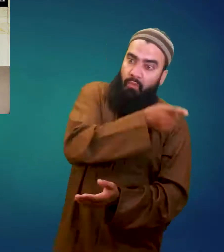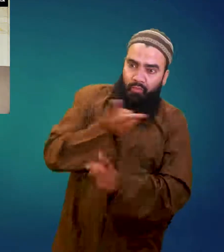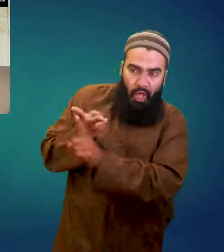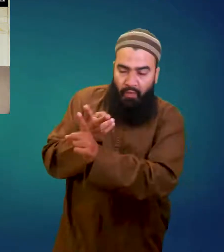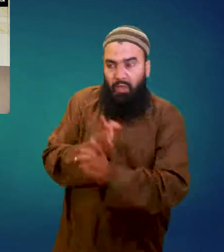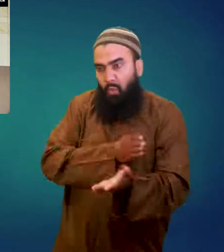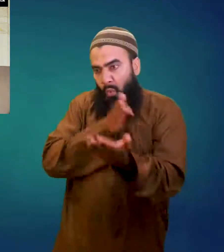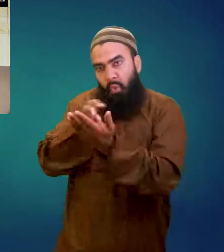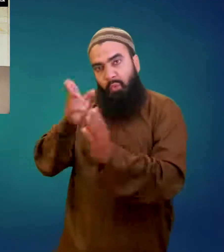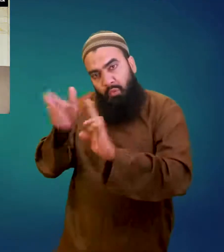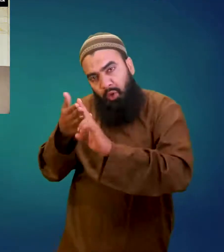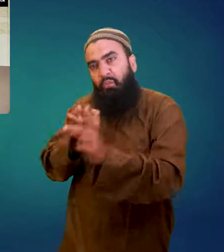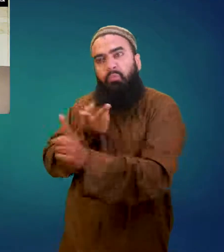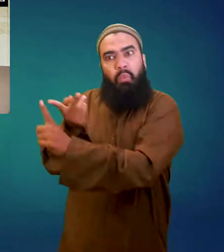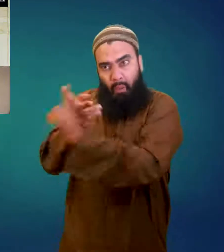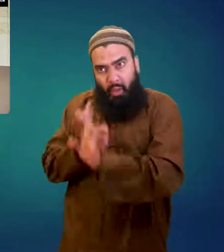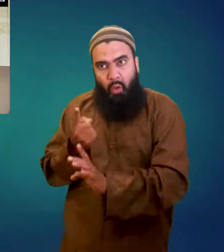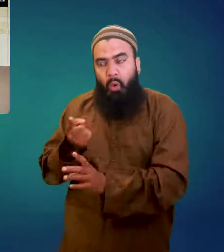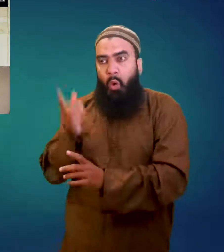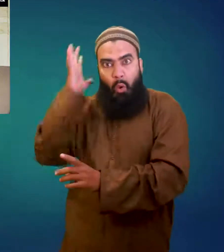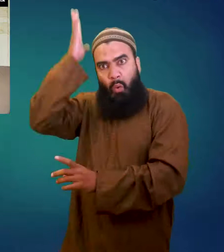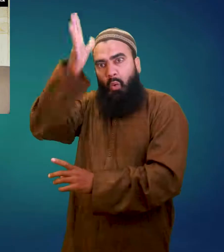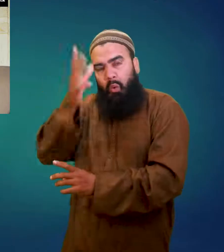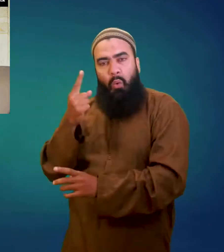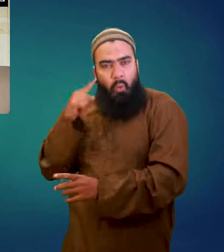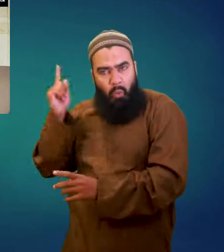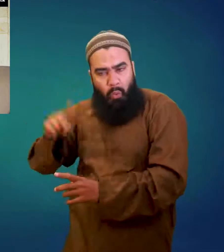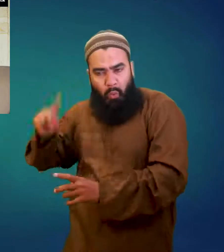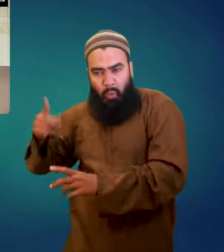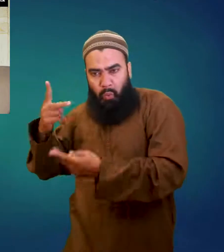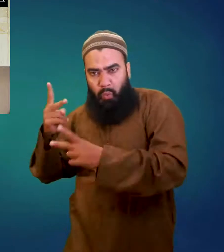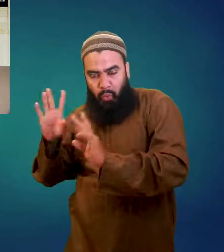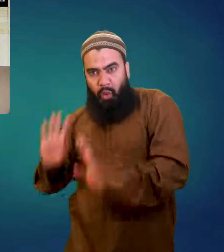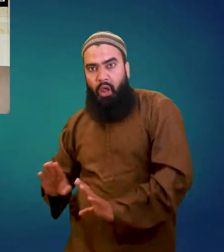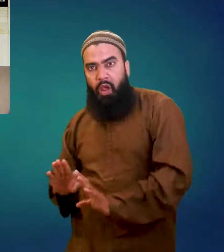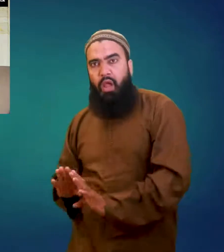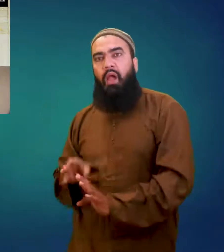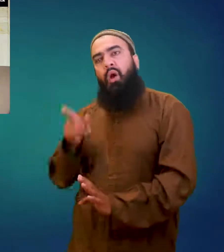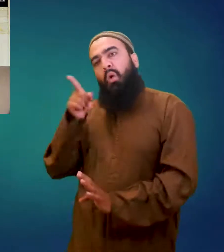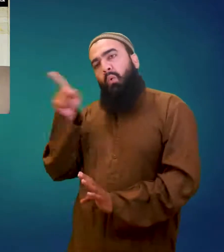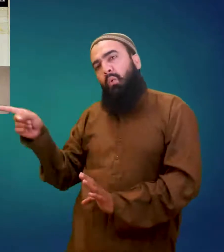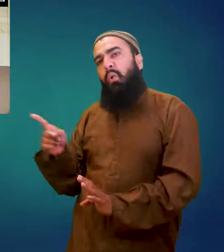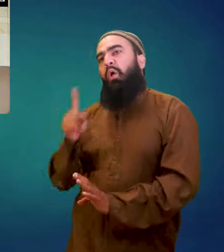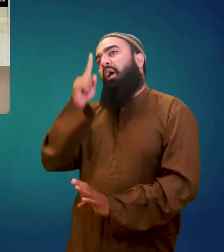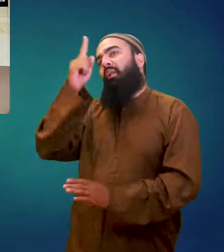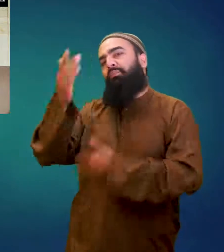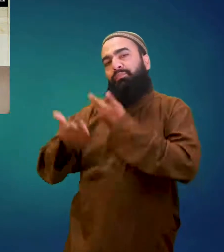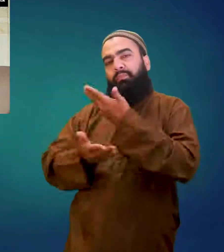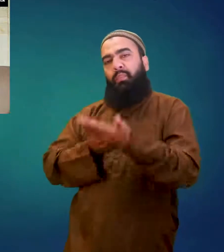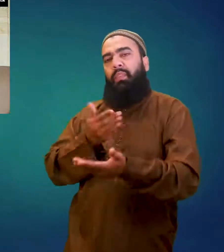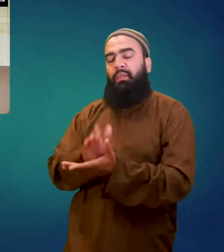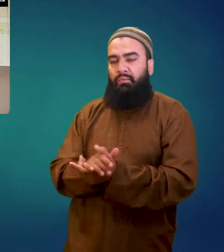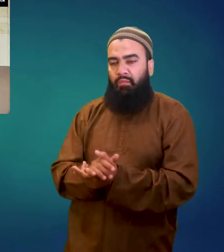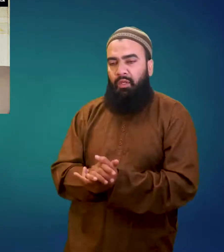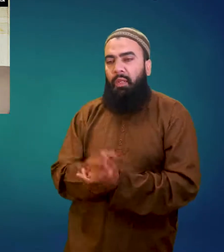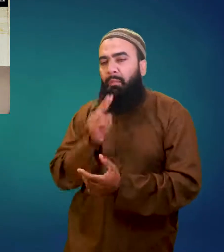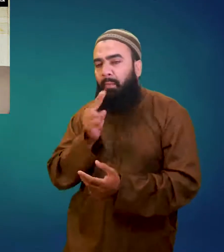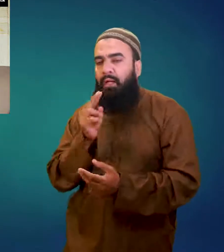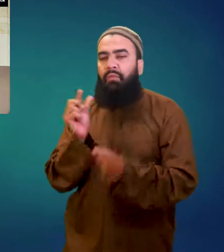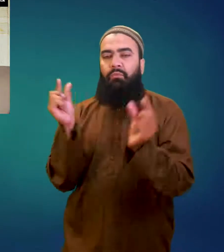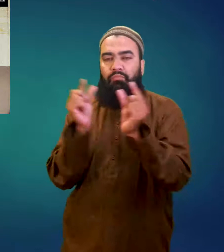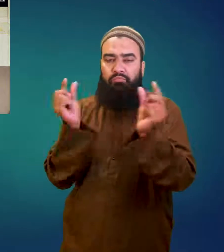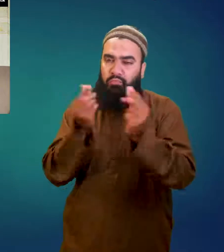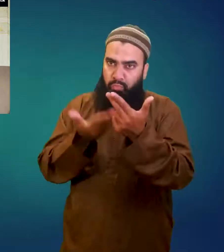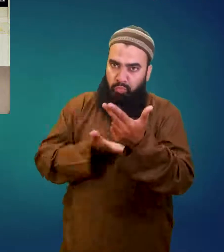بستیاں اہل مکہ کے سفر کے راستے میں نظر آتی تھیں، ان سے عبرت حاصل کرنے کے لیے